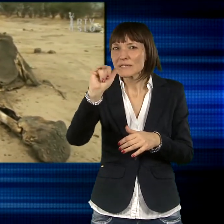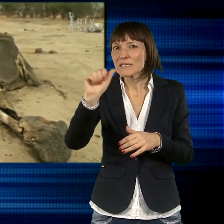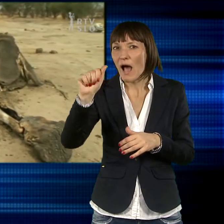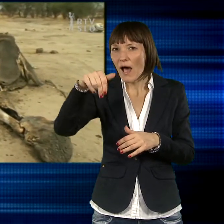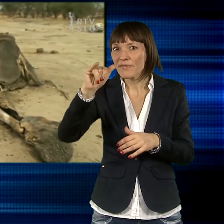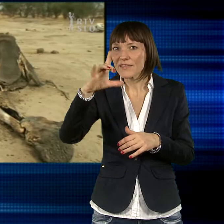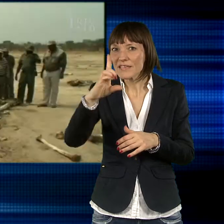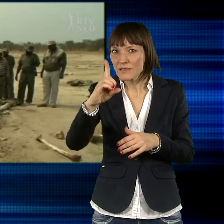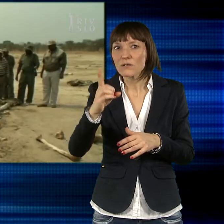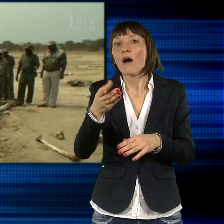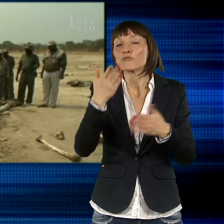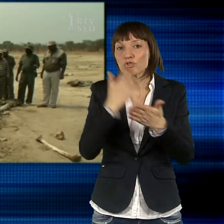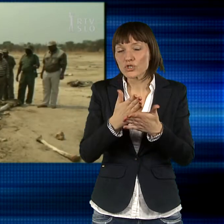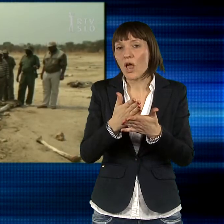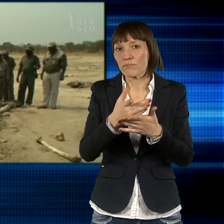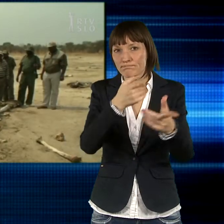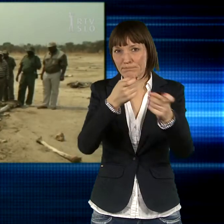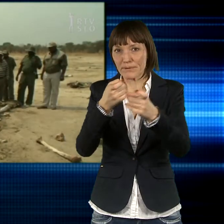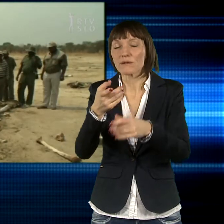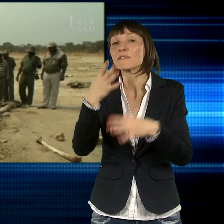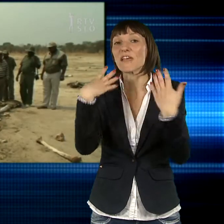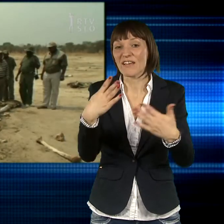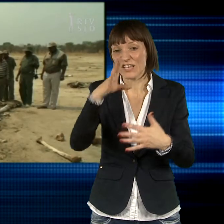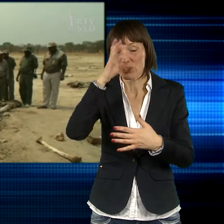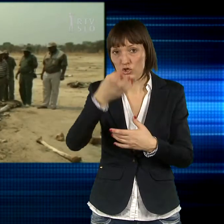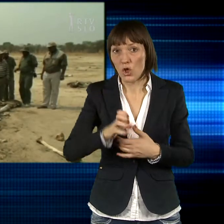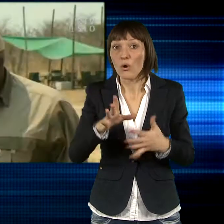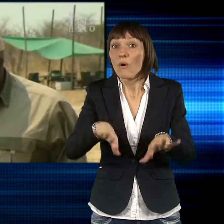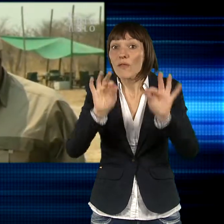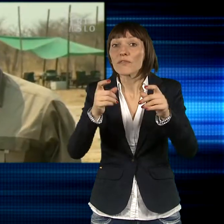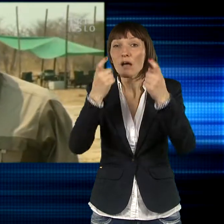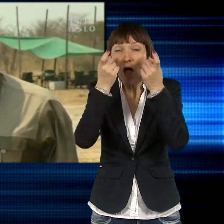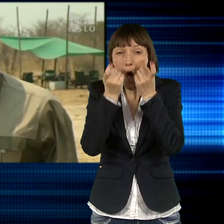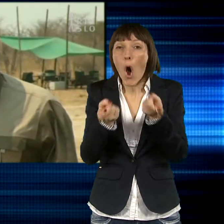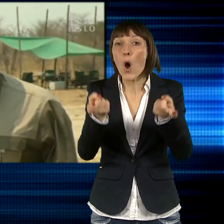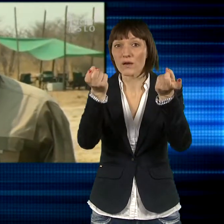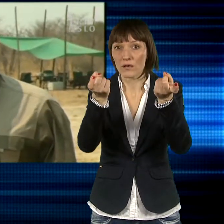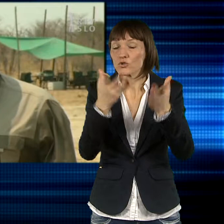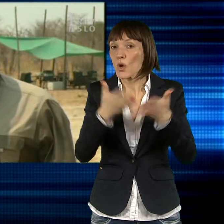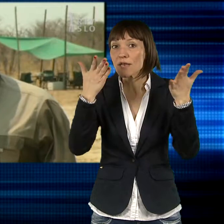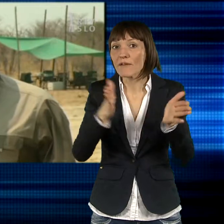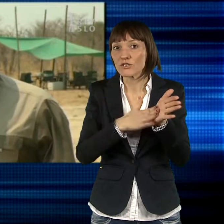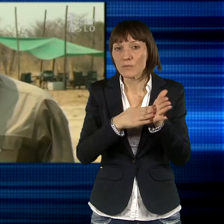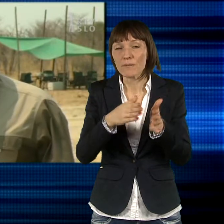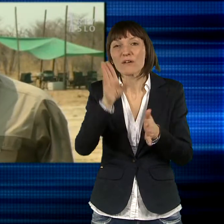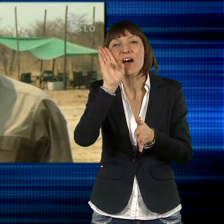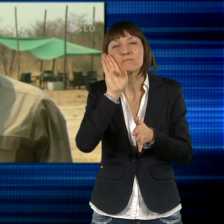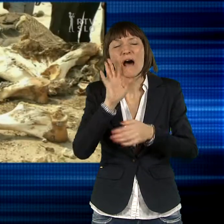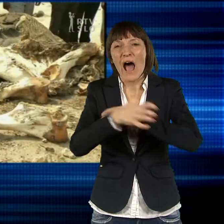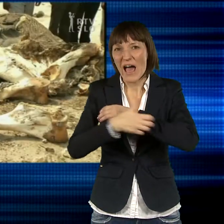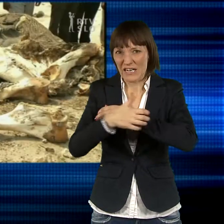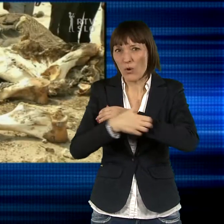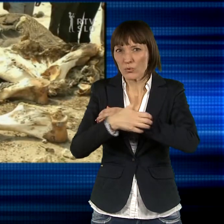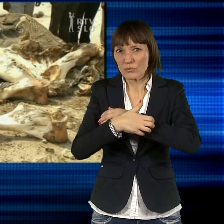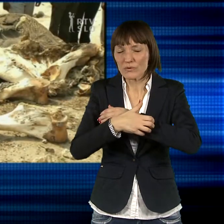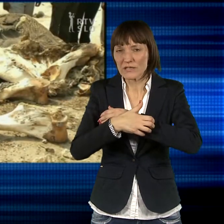v rudnikih zlata, ubili najmanj 90 slonov. Njihov motiv – okli. Gre za največji tak primer v obubožani